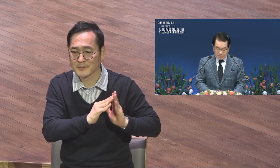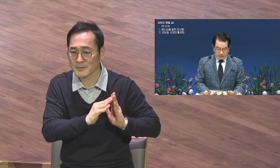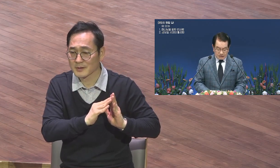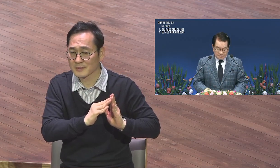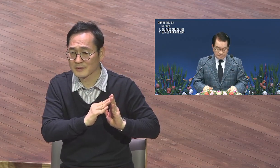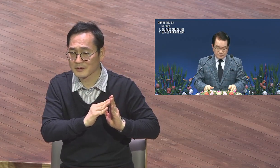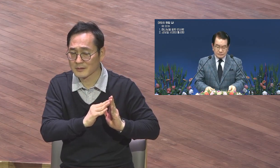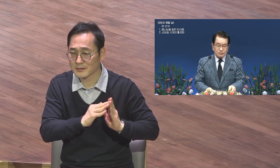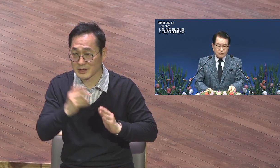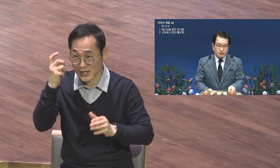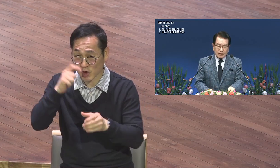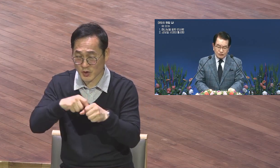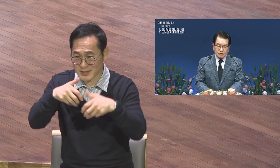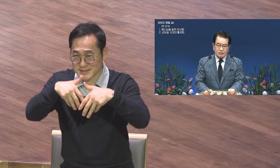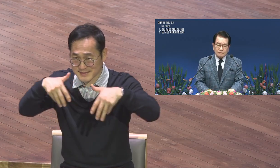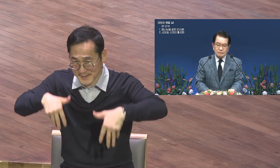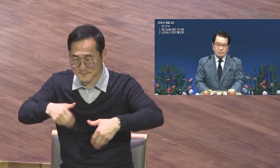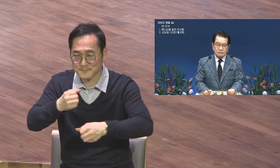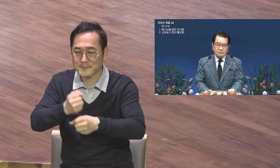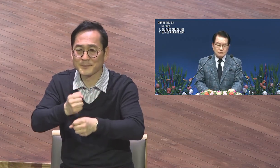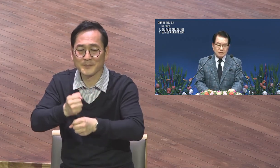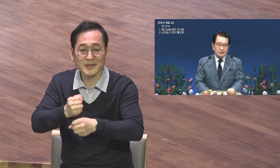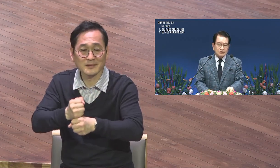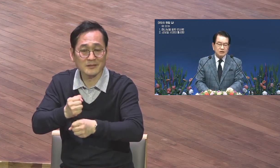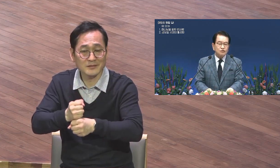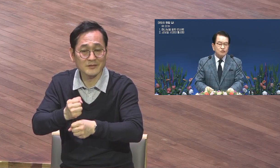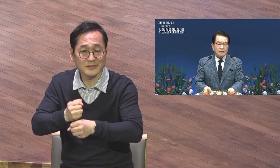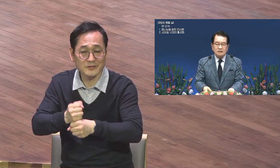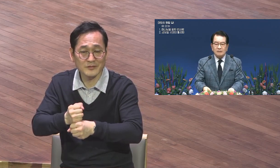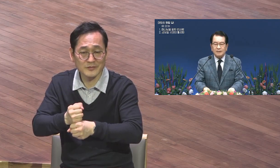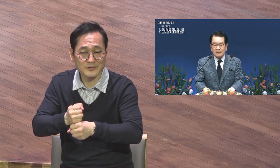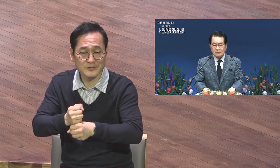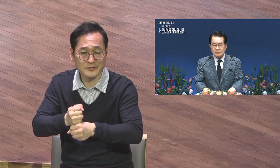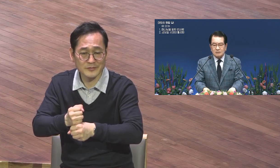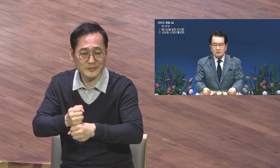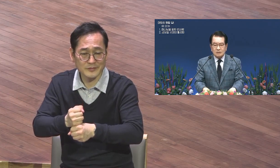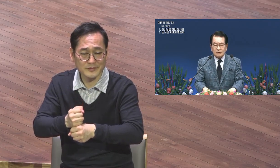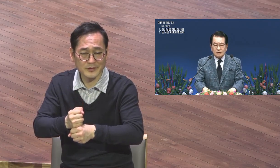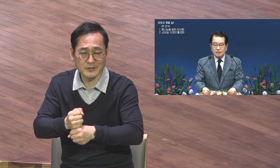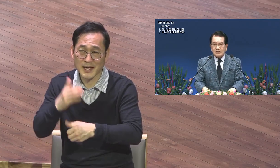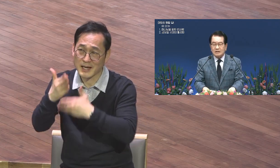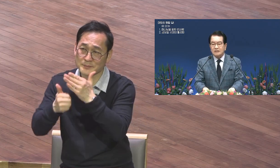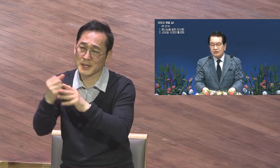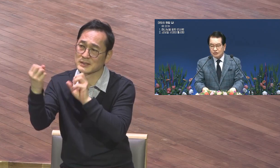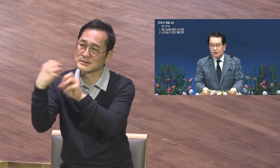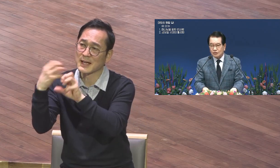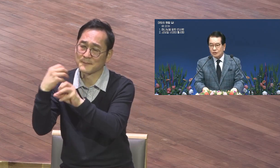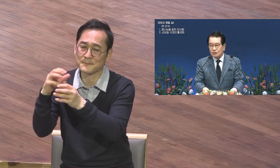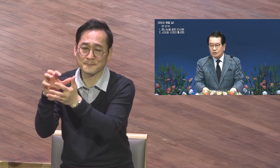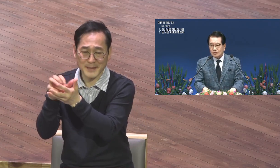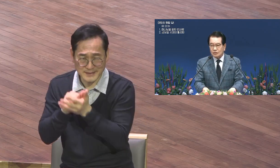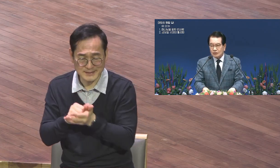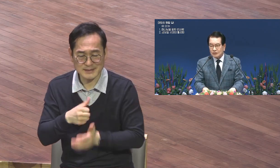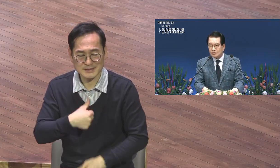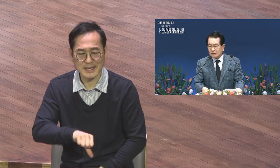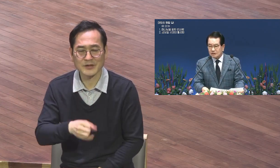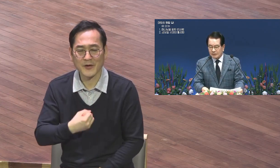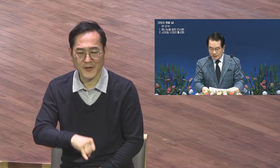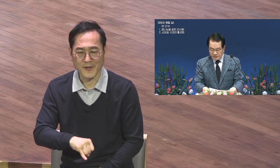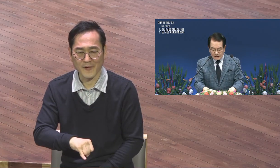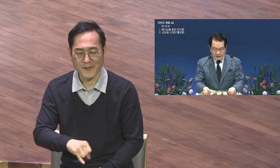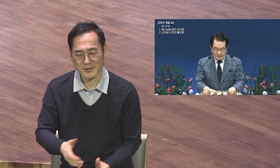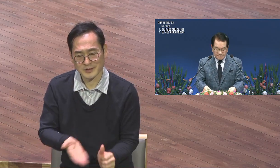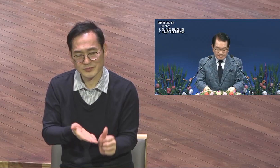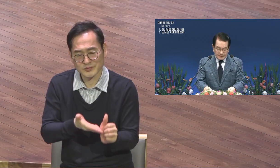이런 영적 시스템 구축할 수 있는 그래서 전무후무한 응답 받는 그런 자녀 될 수 있도록 여러분